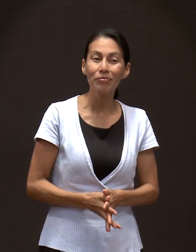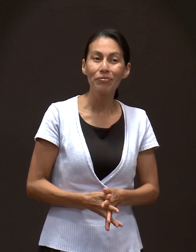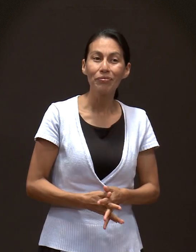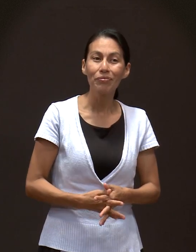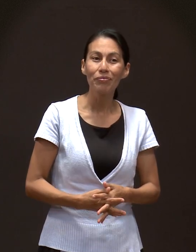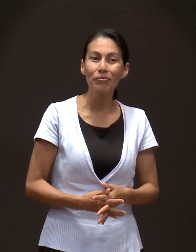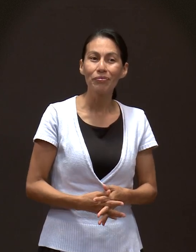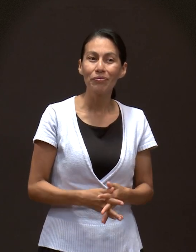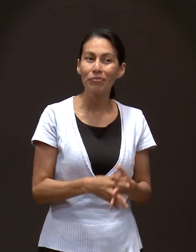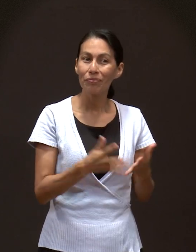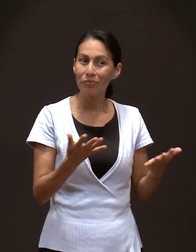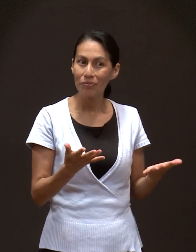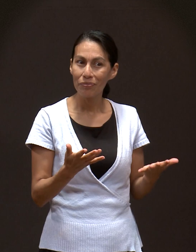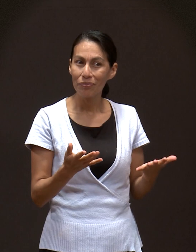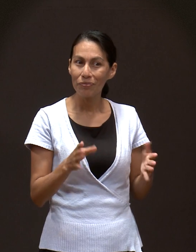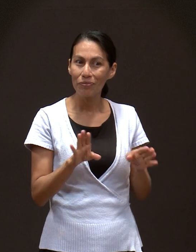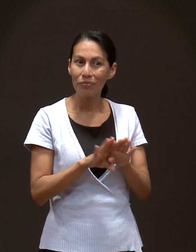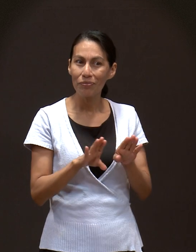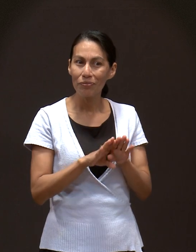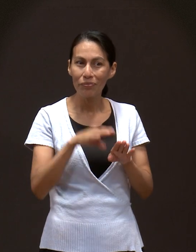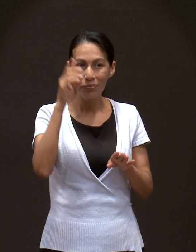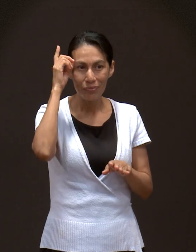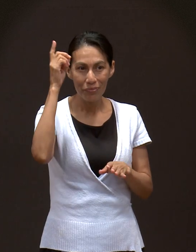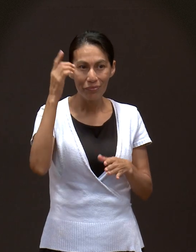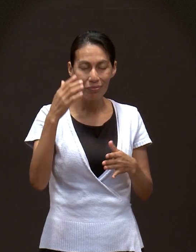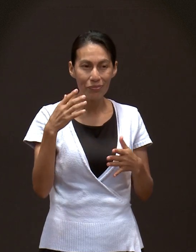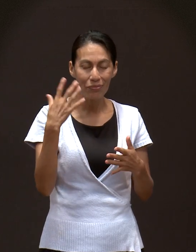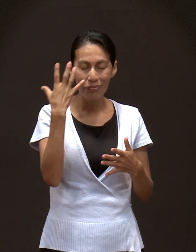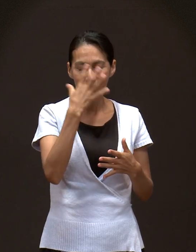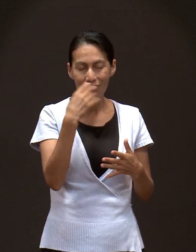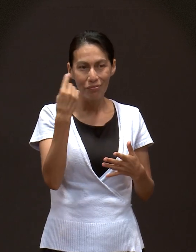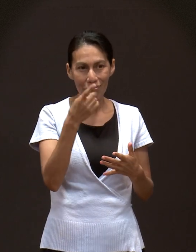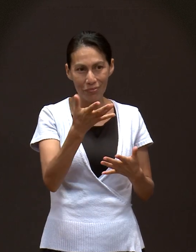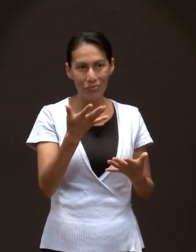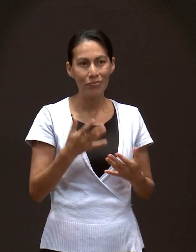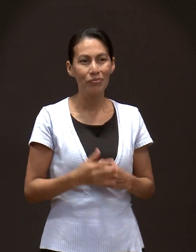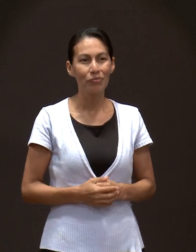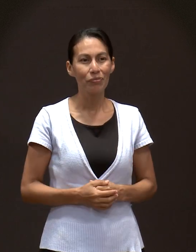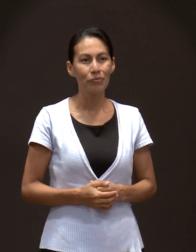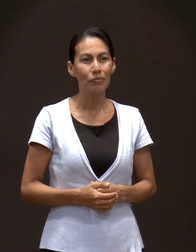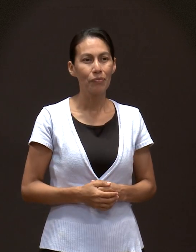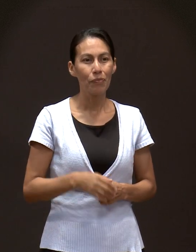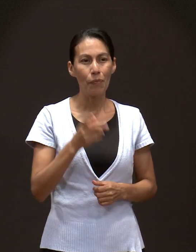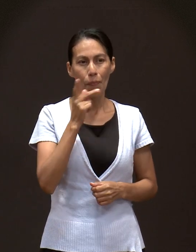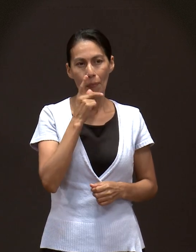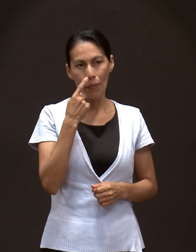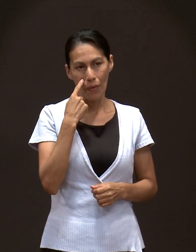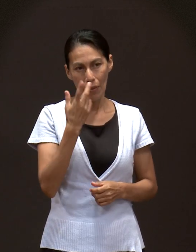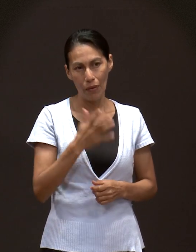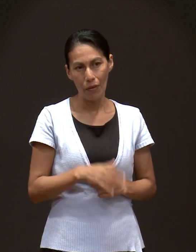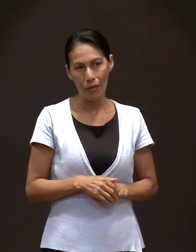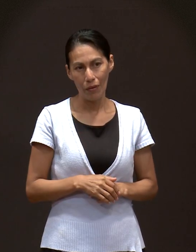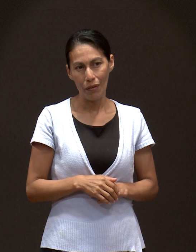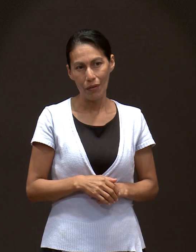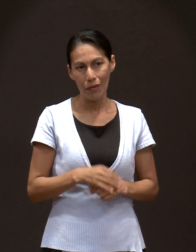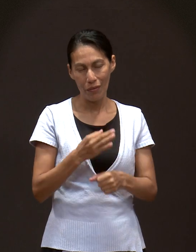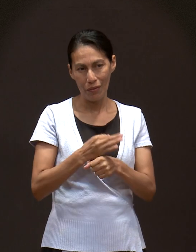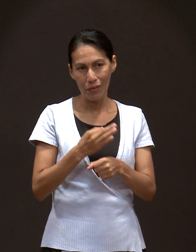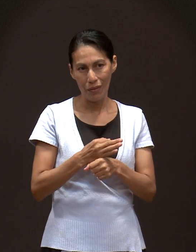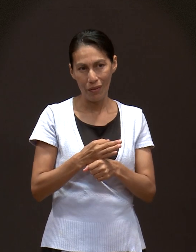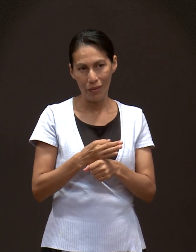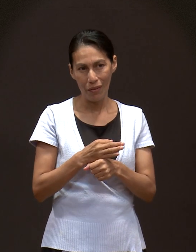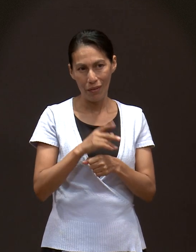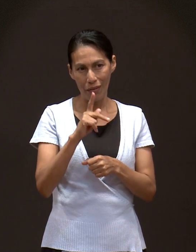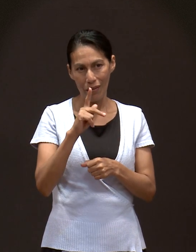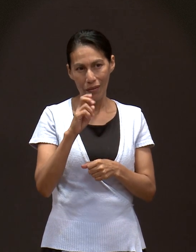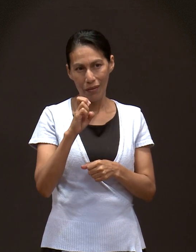Gaby, cuéntanos algo de cuán grande ha sido Dios para contigo. Mire, Pastor, fíjese